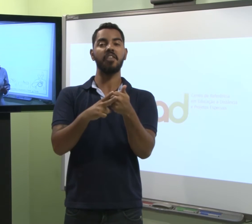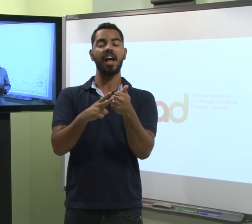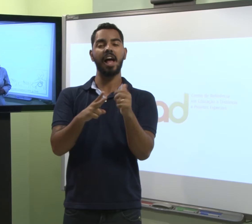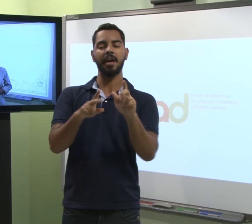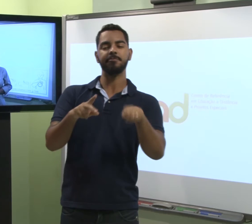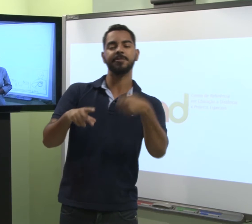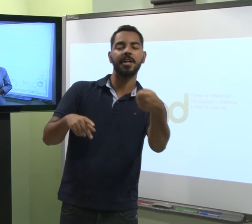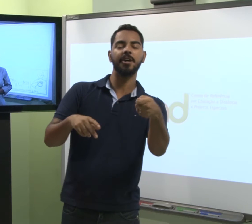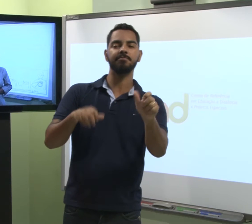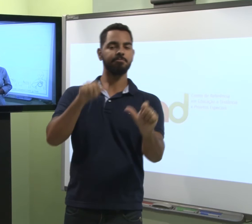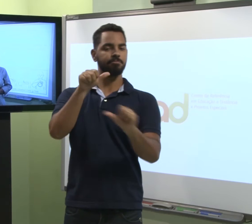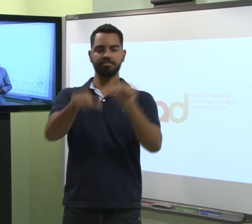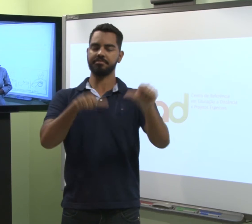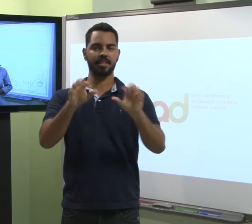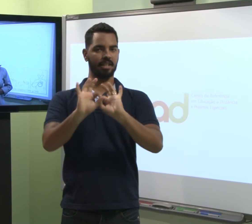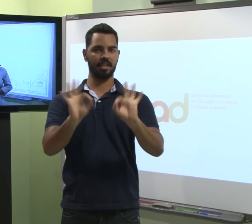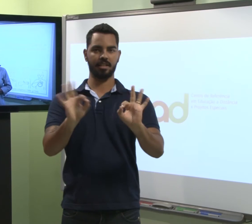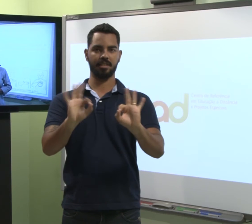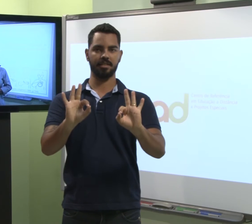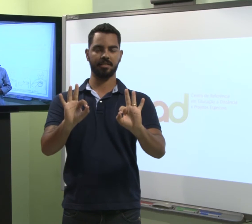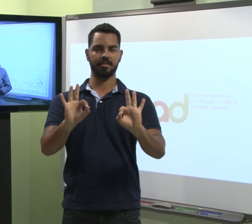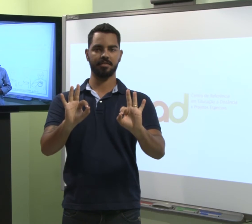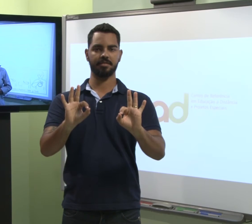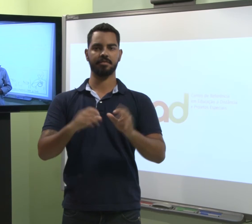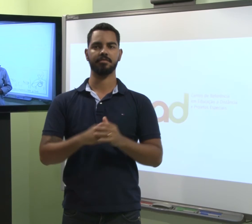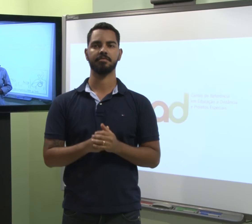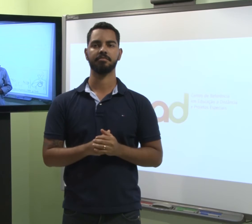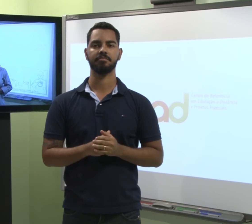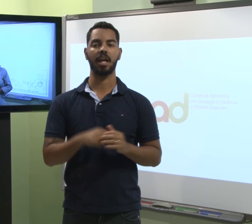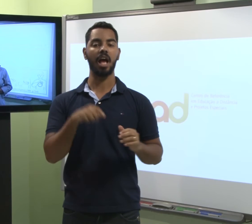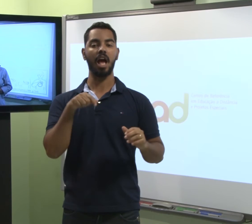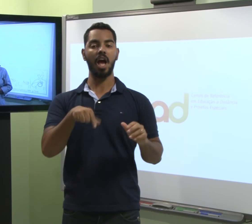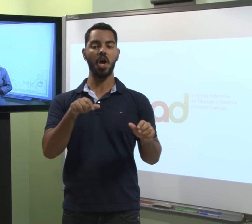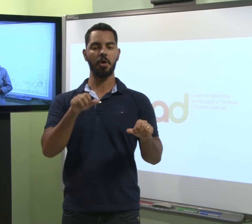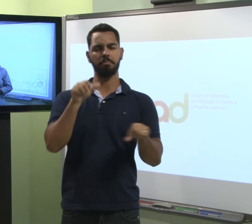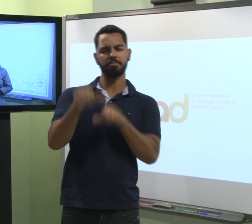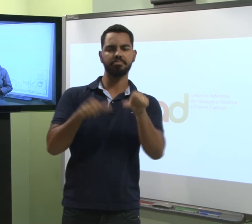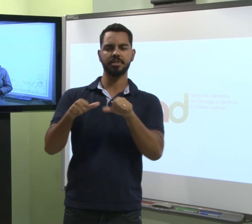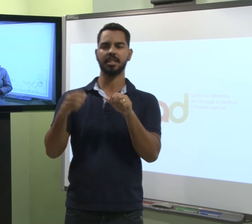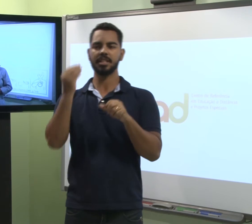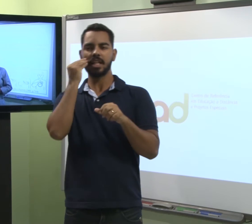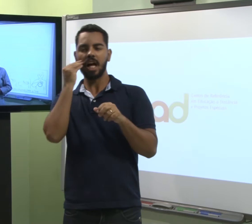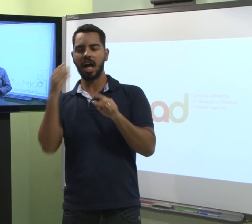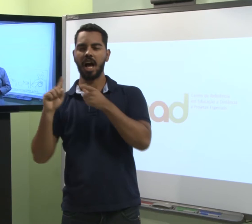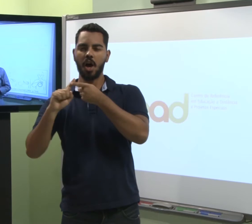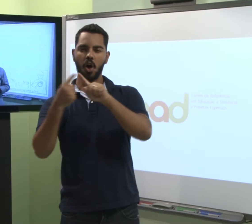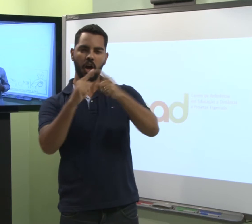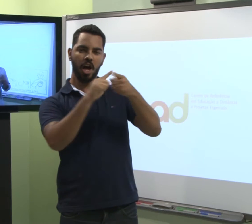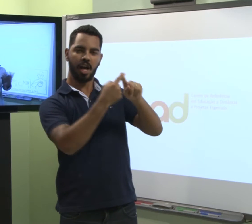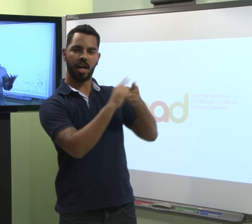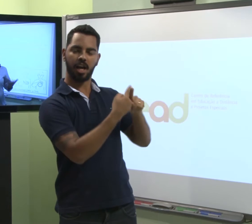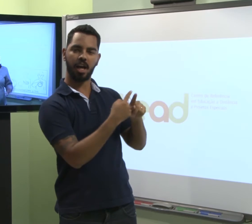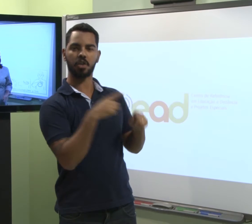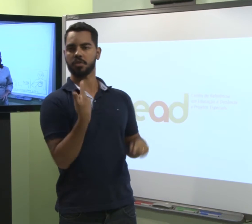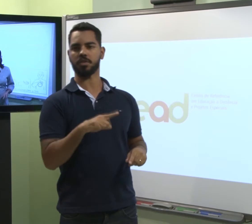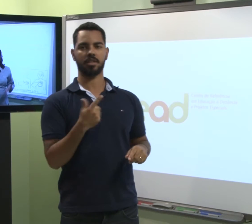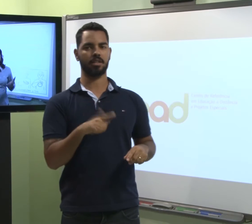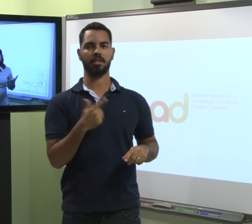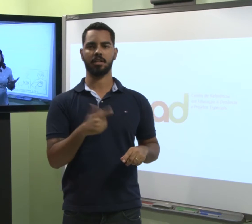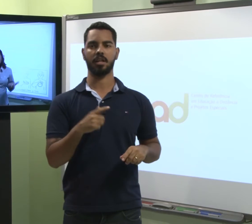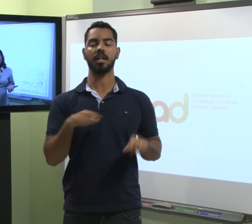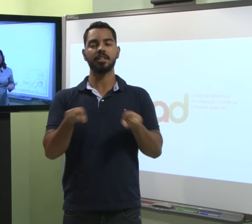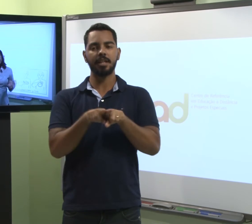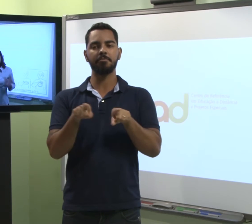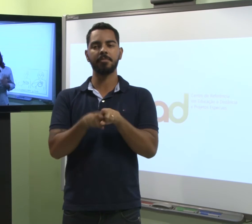em pessoa e número. E não admitem também os afixos locativos.